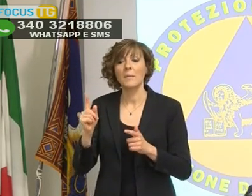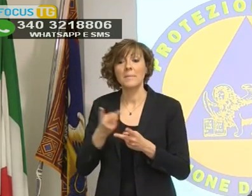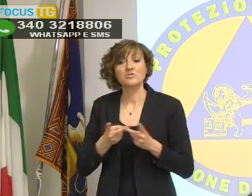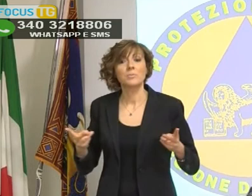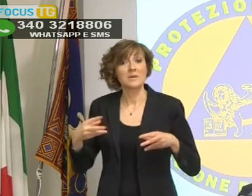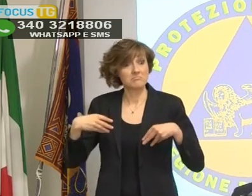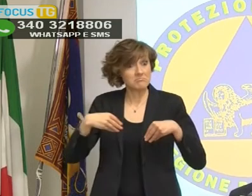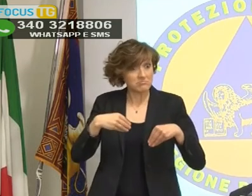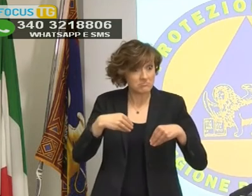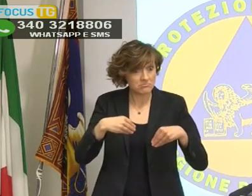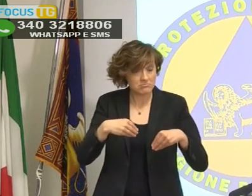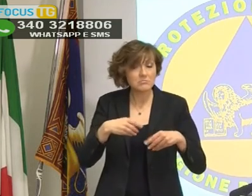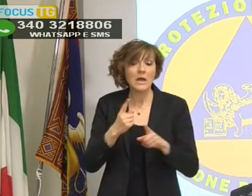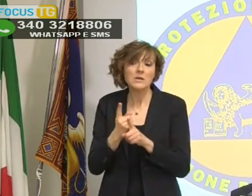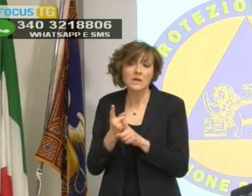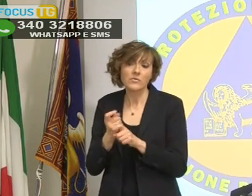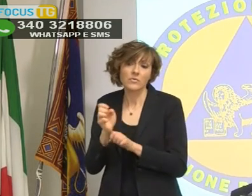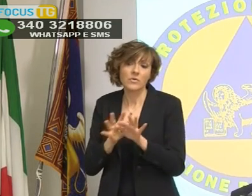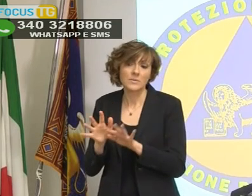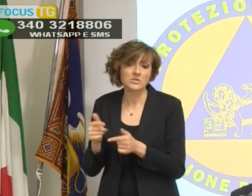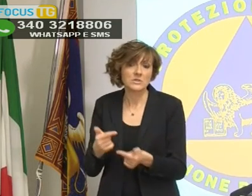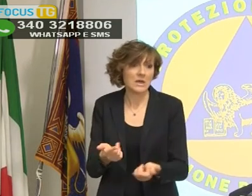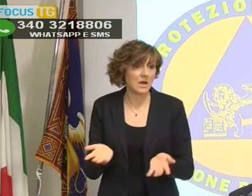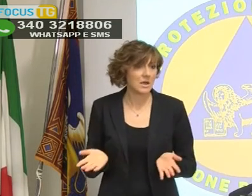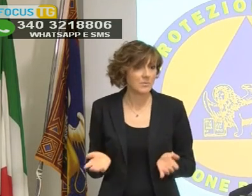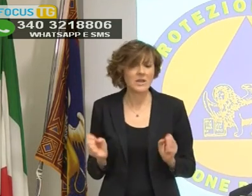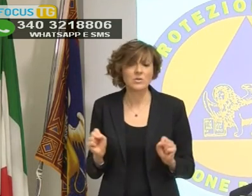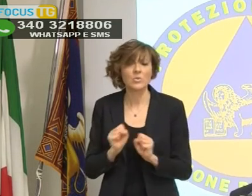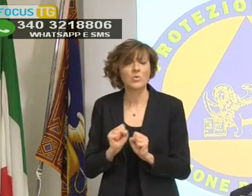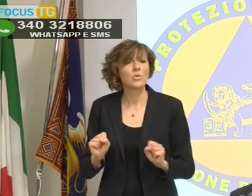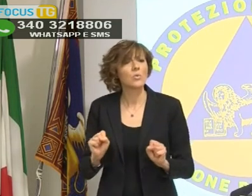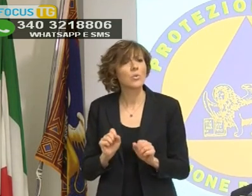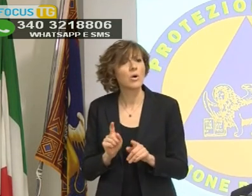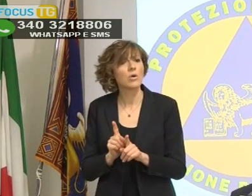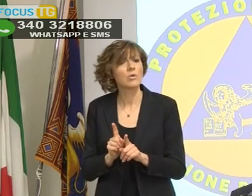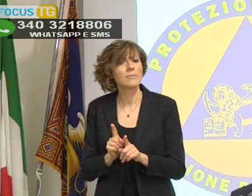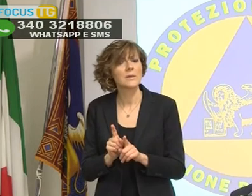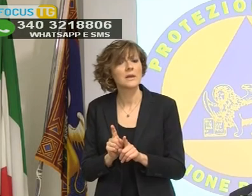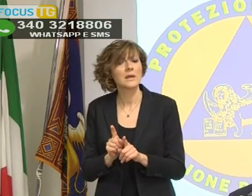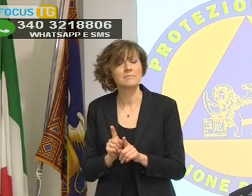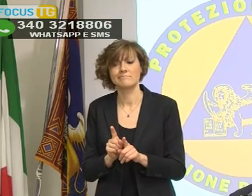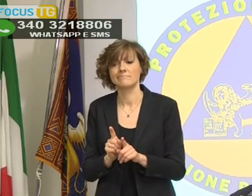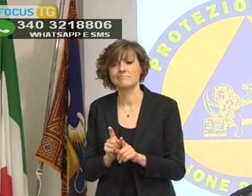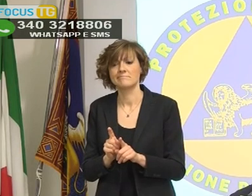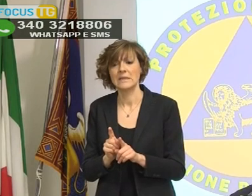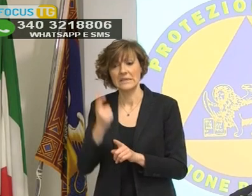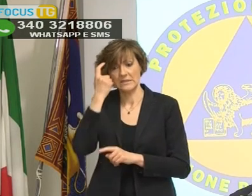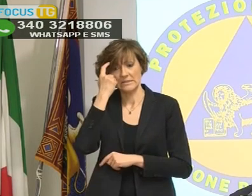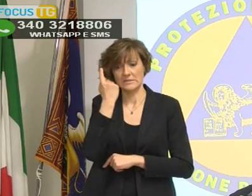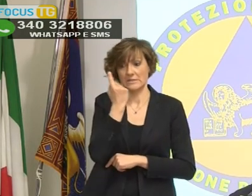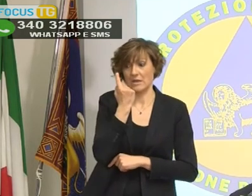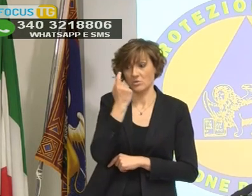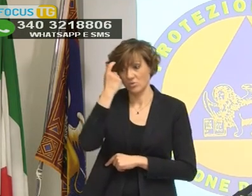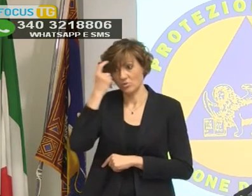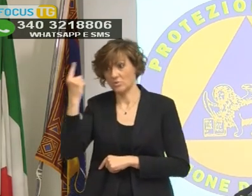contesto dell'OMS, abbiano indicazioni, perché non può diventare, come si può dire, un problema di uno stato rispetto a un